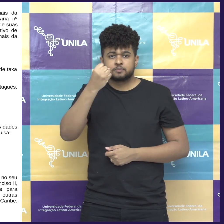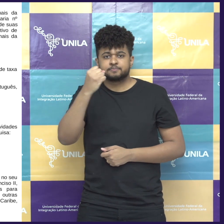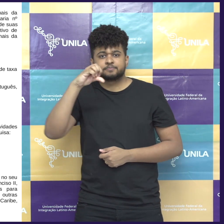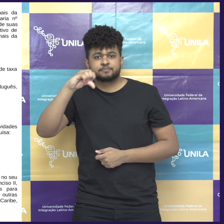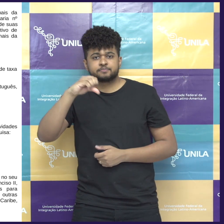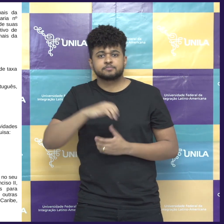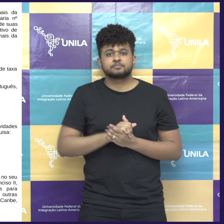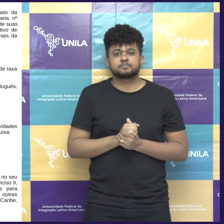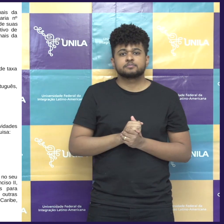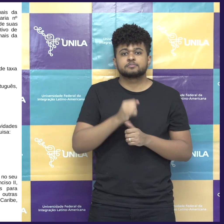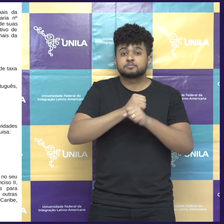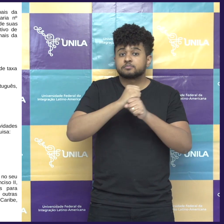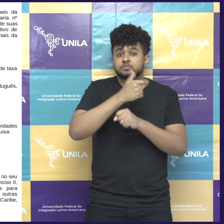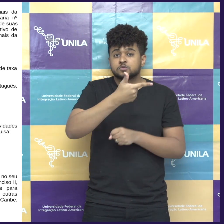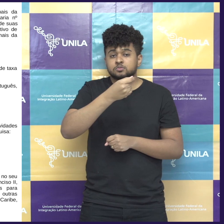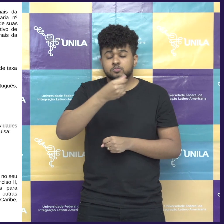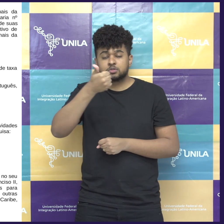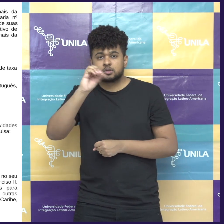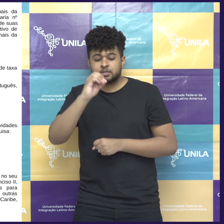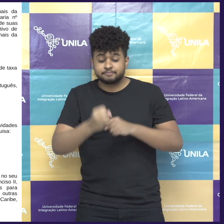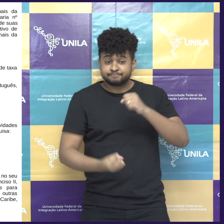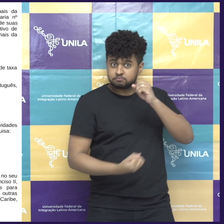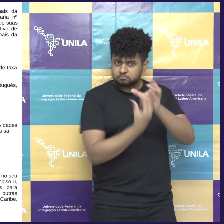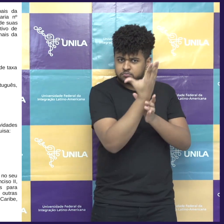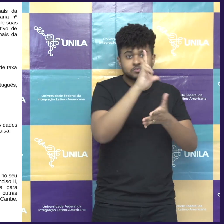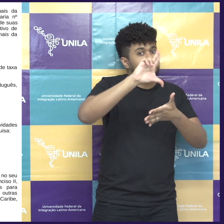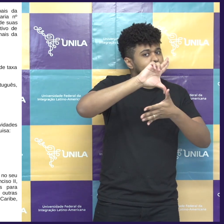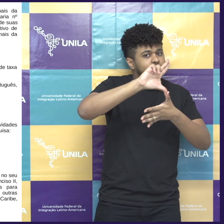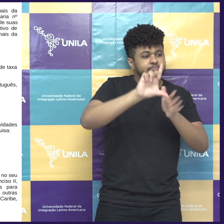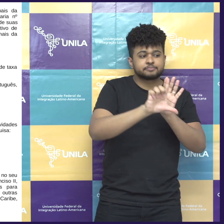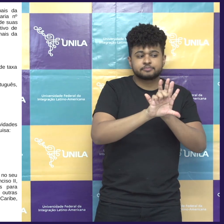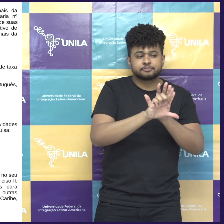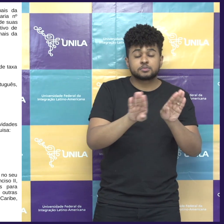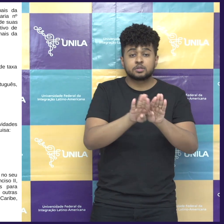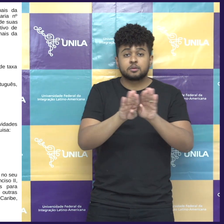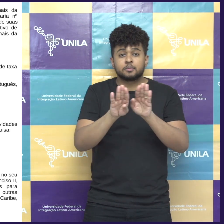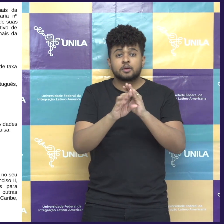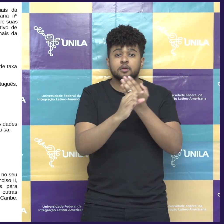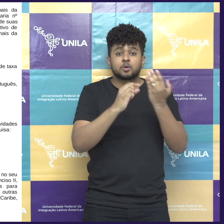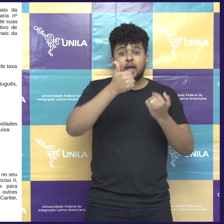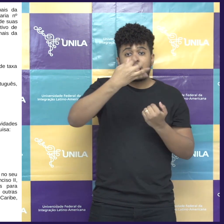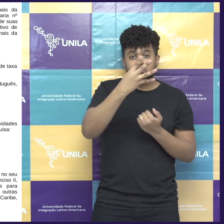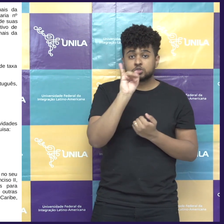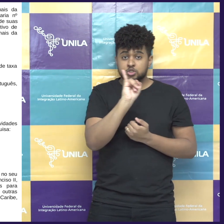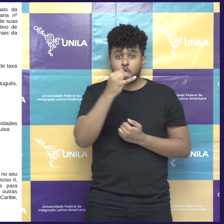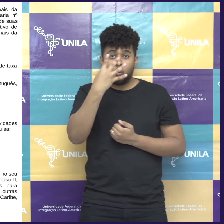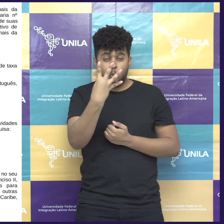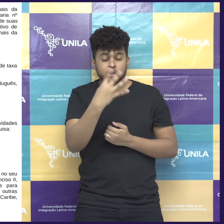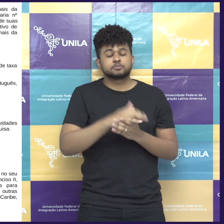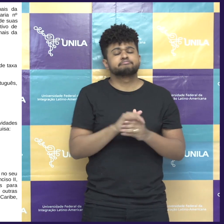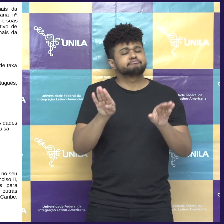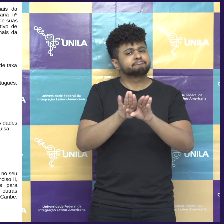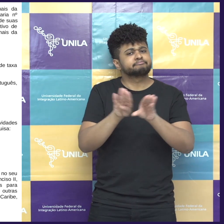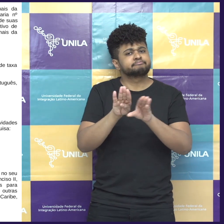12.189, de 2010, Lei de Criação da UNILA, e do seu artigo 14, inciso 4, como também